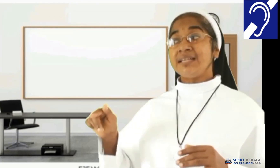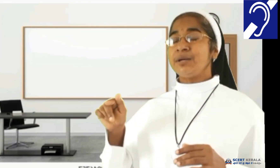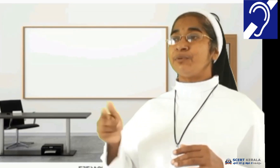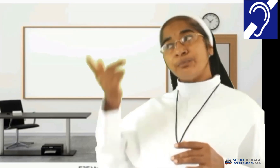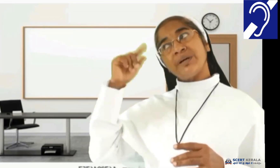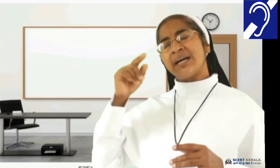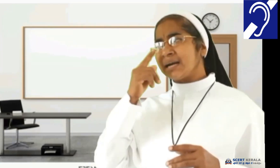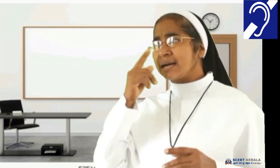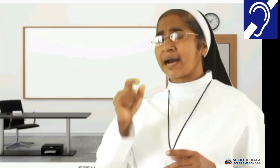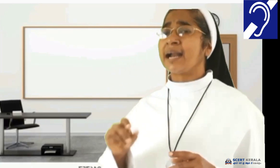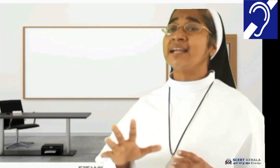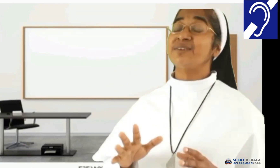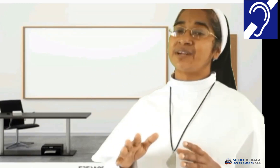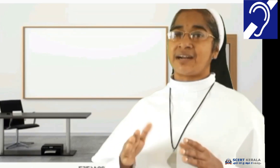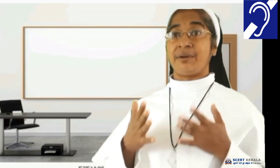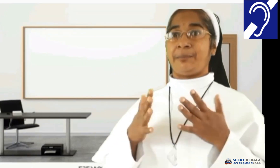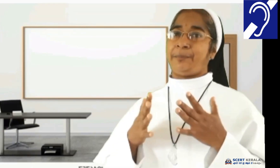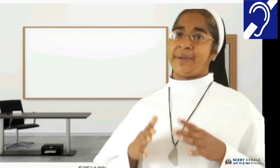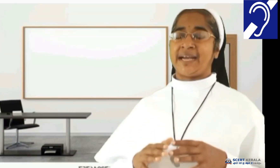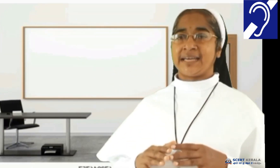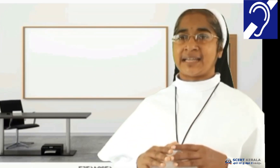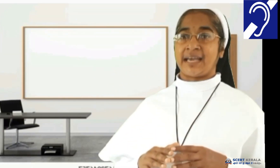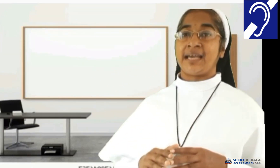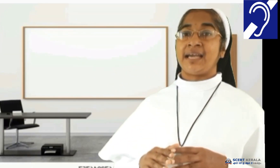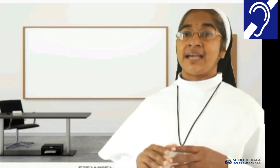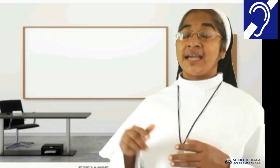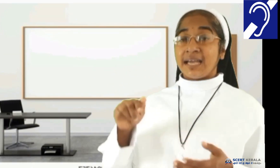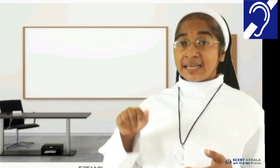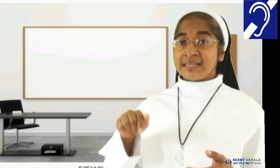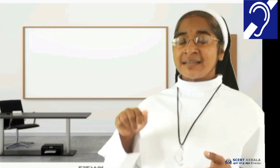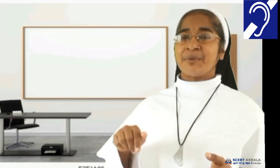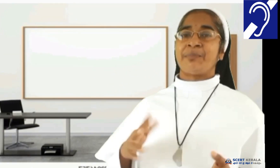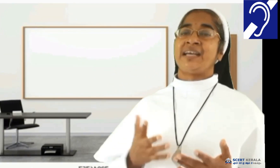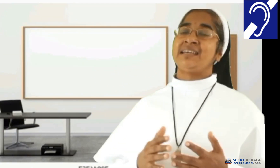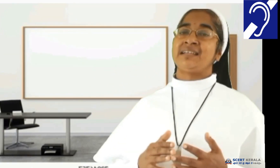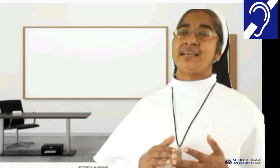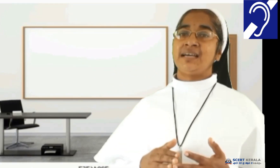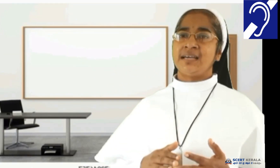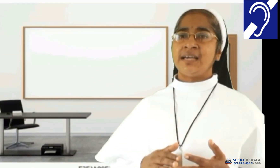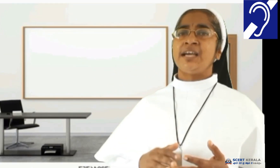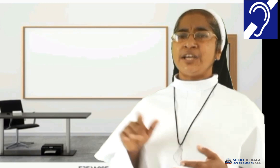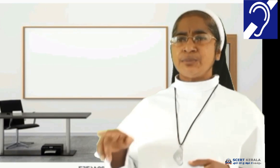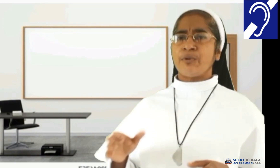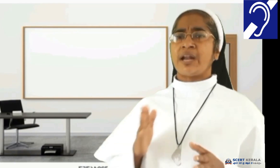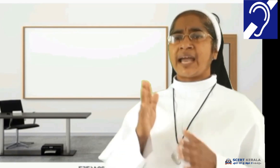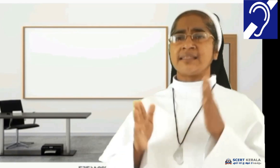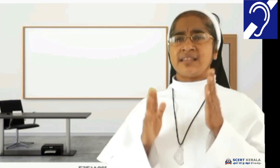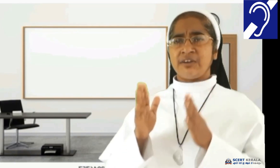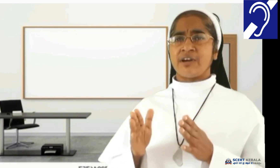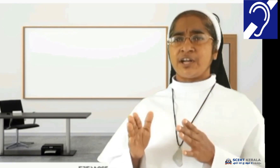ഇവരിതിനു മുമ്പ് കാണാത്തതുകൊണ്ടാണ് അവർ പേടിക്കുന്നത്. ഇന്ന് നമ്മൾ പഠിക്കുന്നത് ഇതുപോലെ